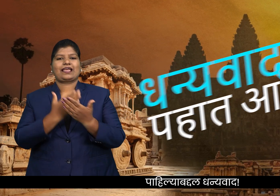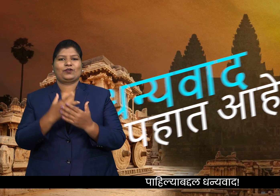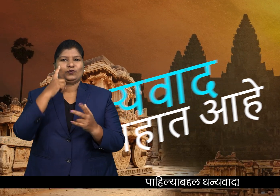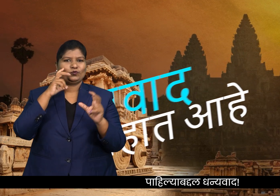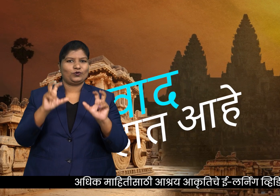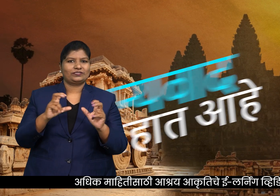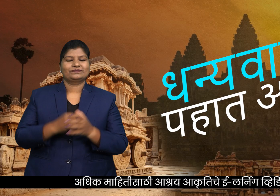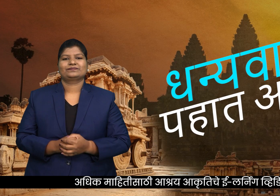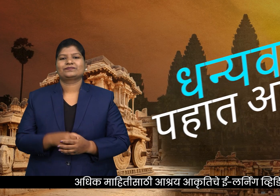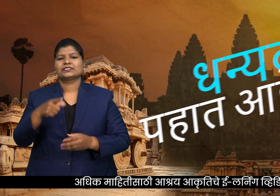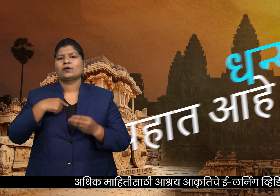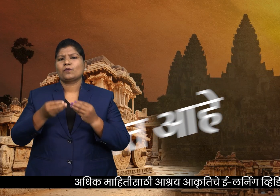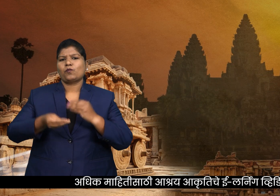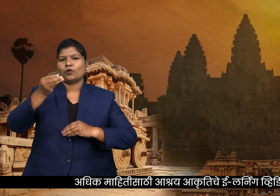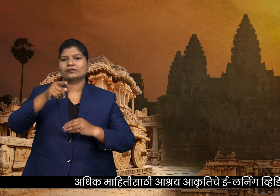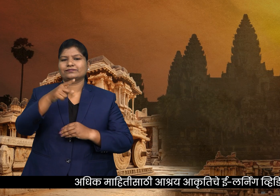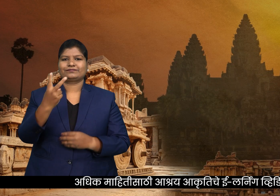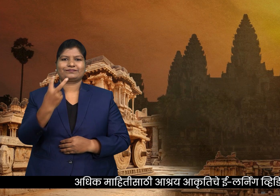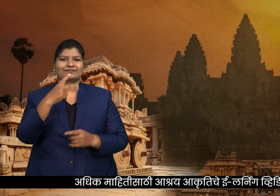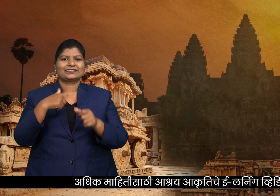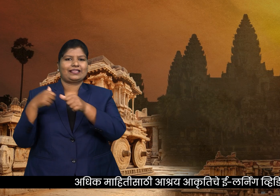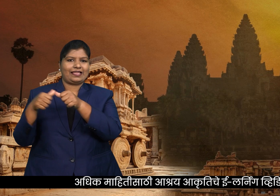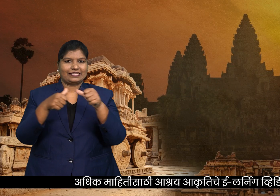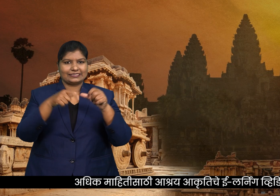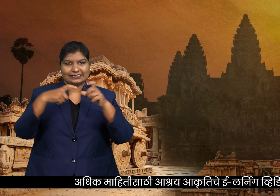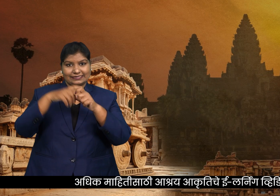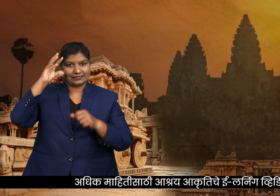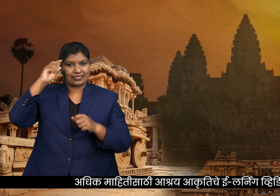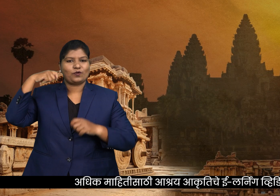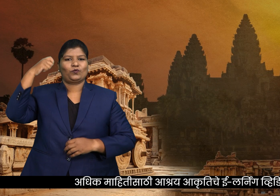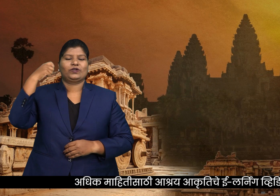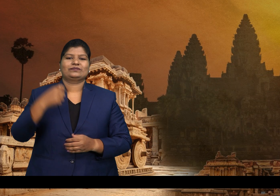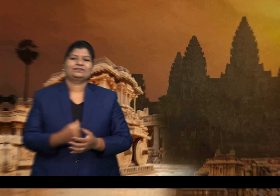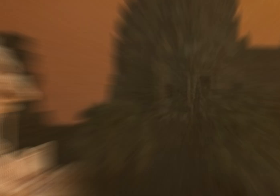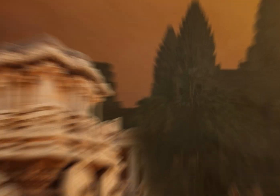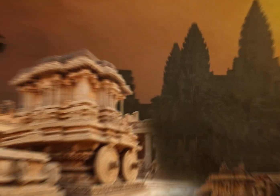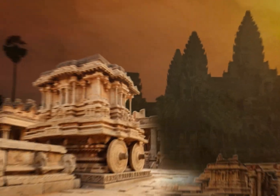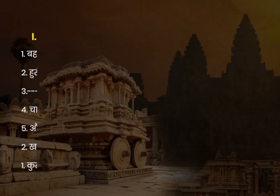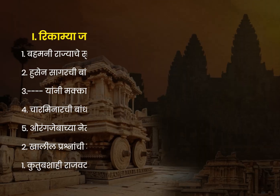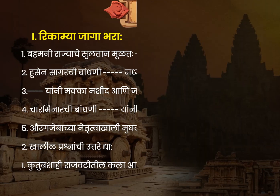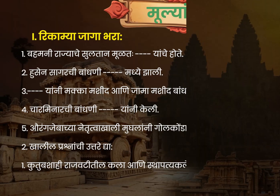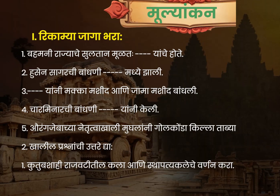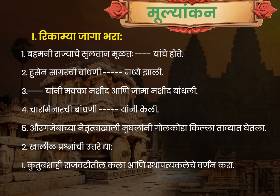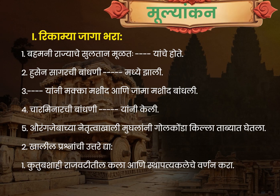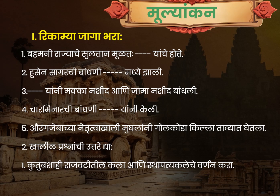पाहिल्याबद्दल धन्यवाद. अधिक माहितीसाठी आश्रय आकृतीचे ई-लर्निंग व्हिडिओ